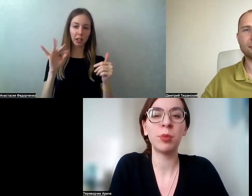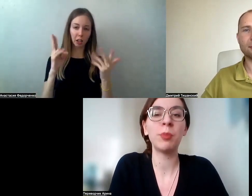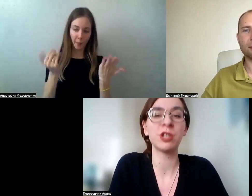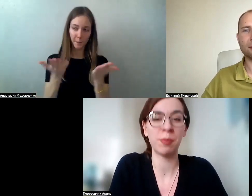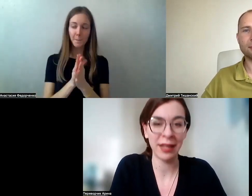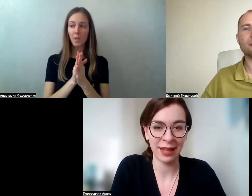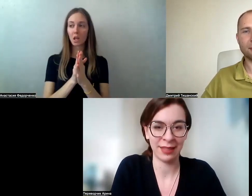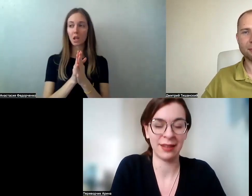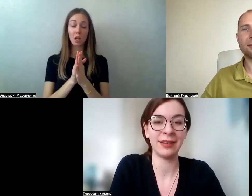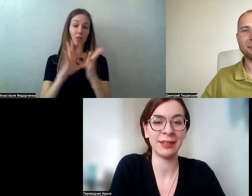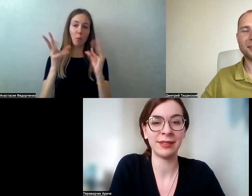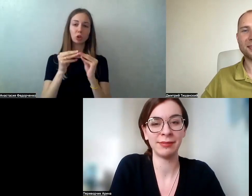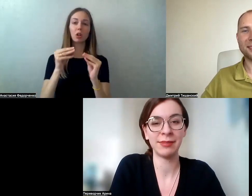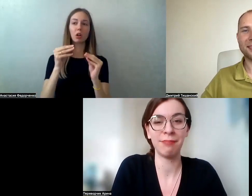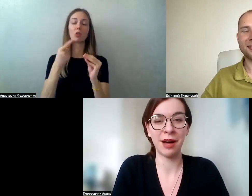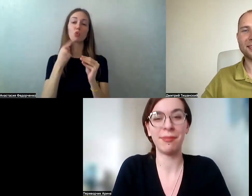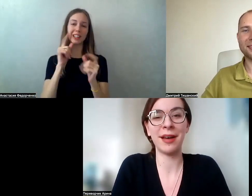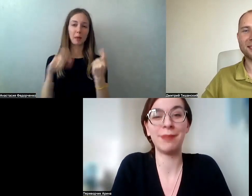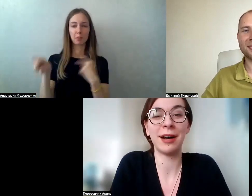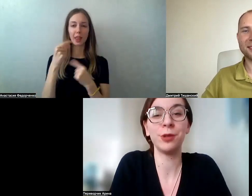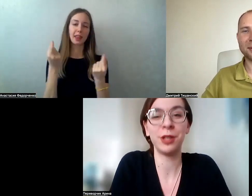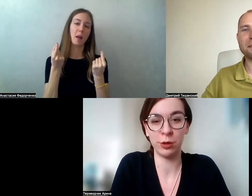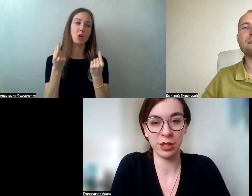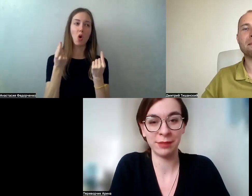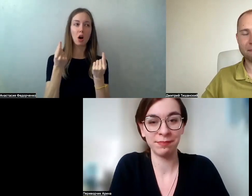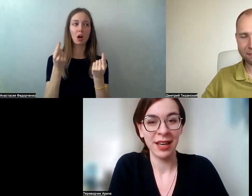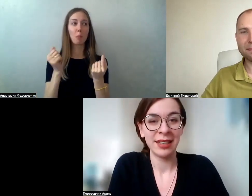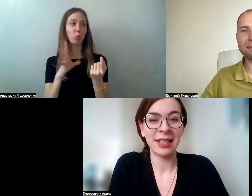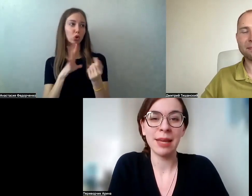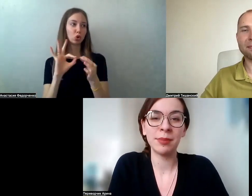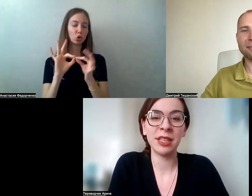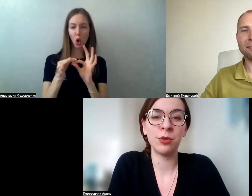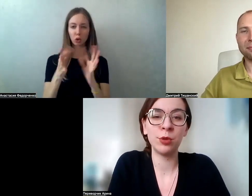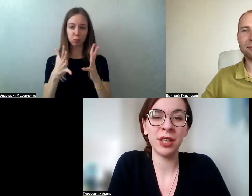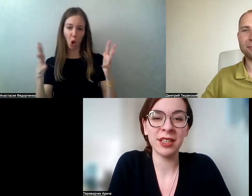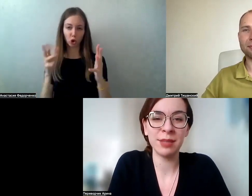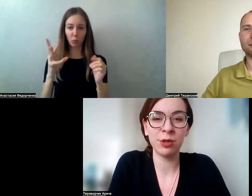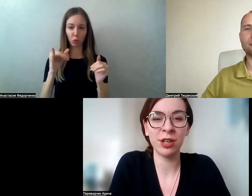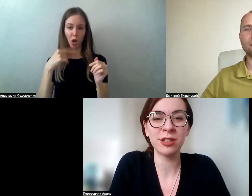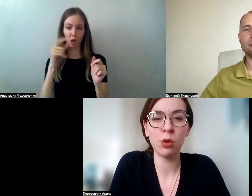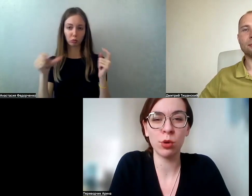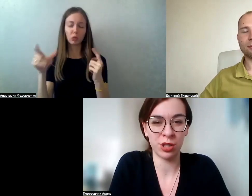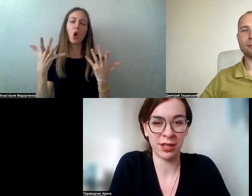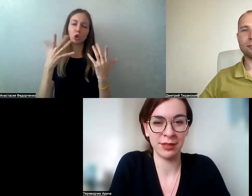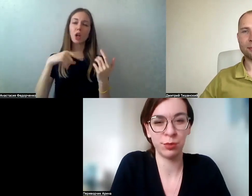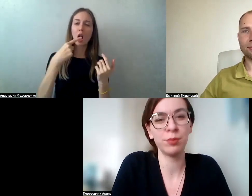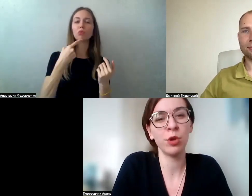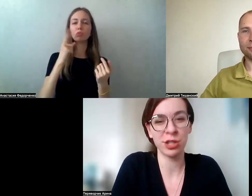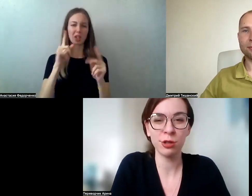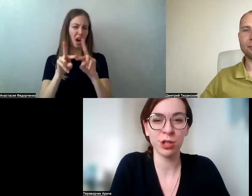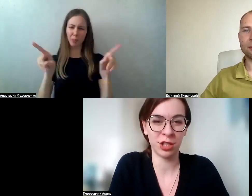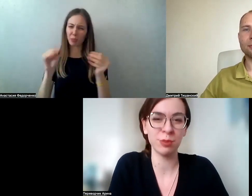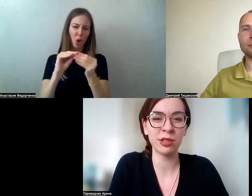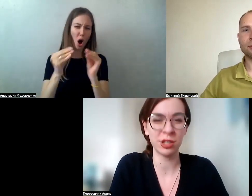Ну, чтобы было больше понятно о глухих людях. На самом деле у глухих немного сложно,